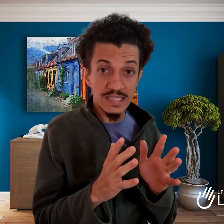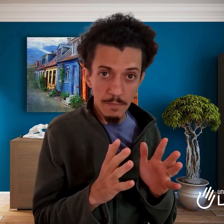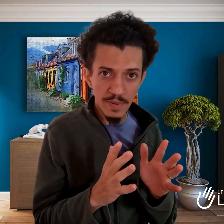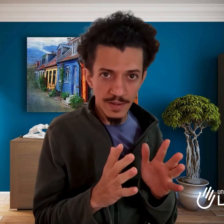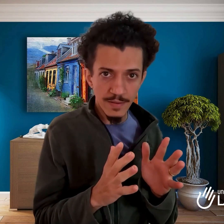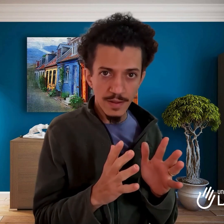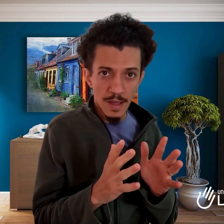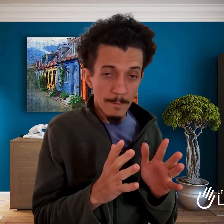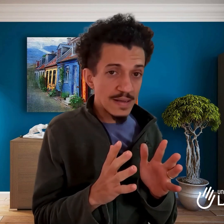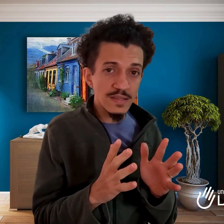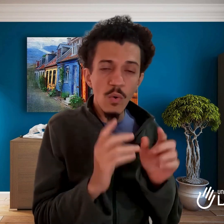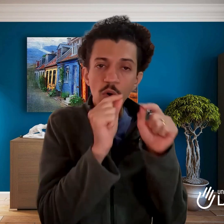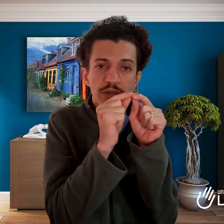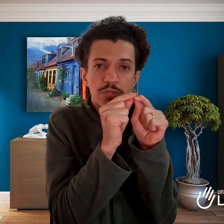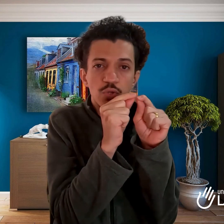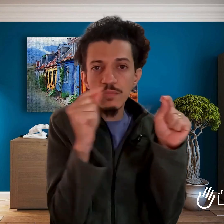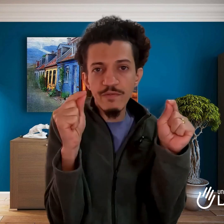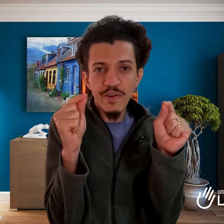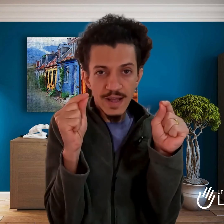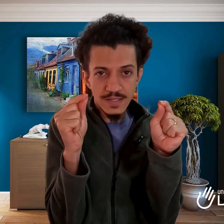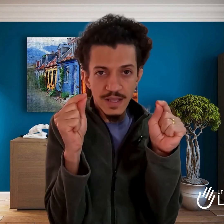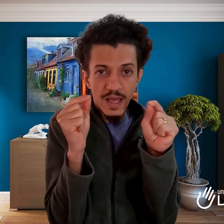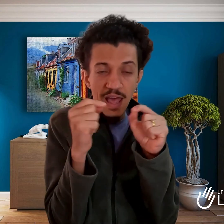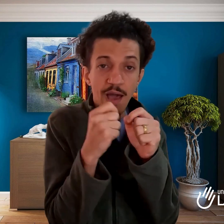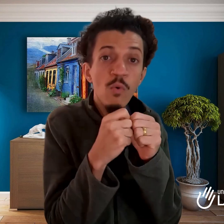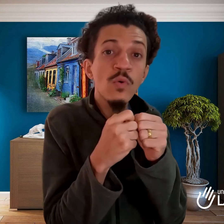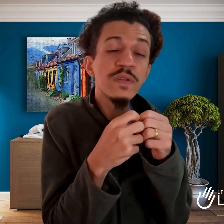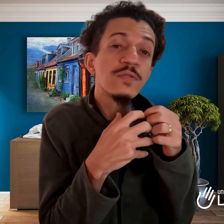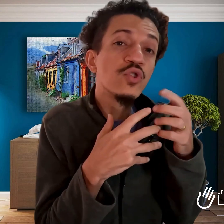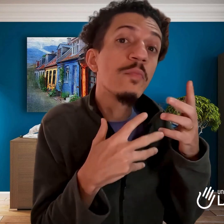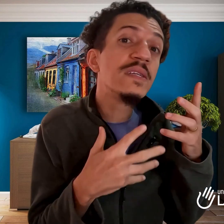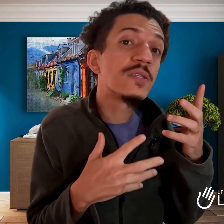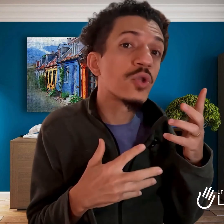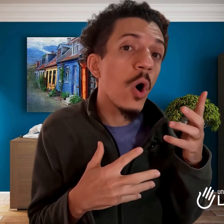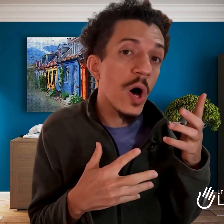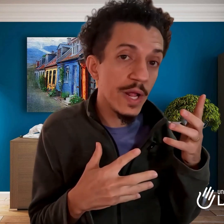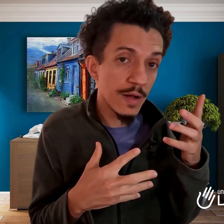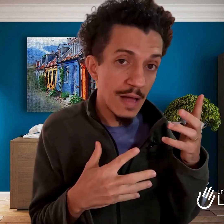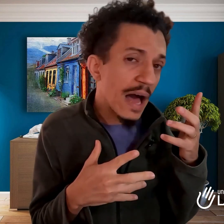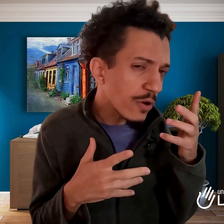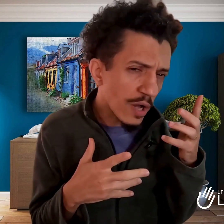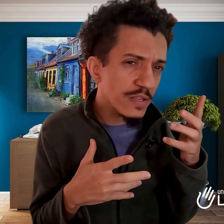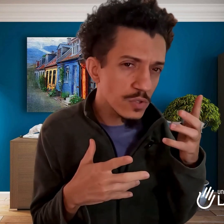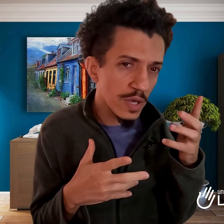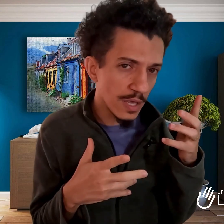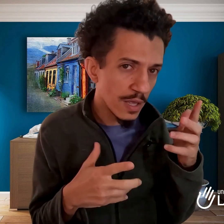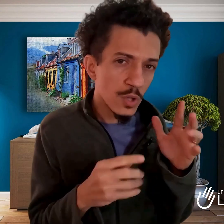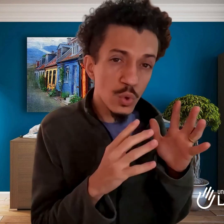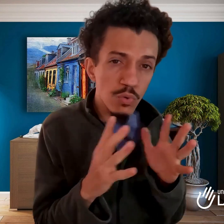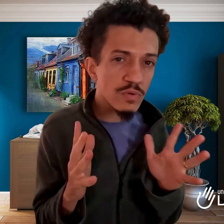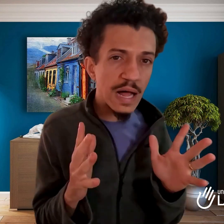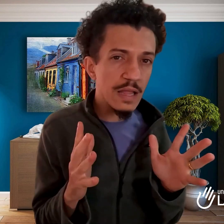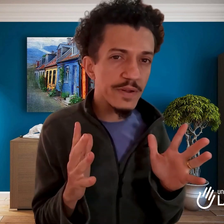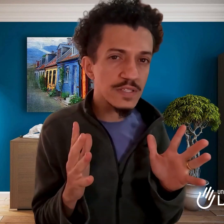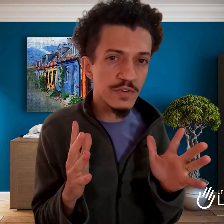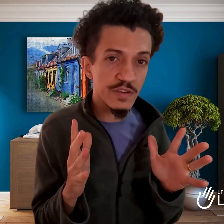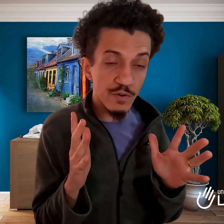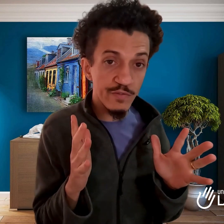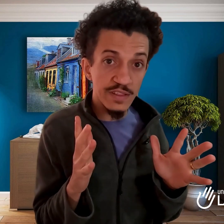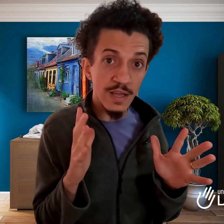sempre. Mas não o contexto de uma frase, é um contexto de uma história. Anota isso aí. Tudo da Libras que você for ver tem que estar